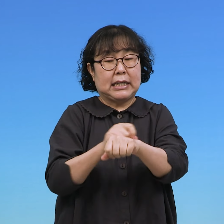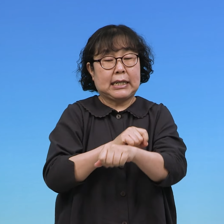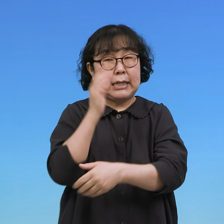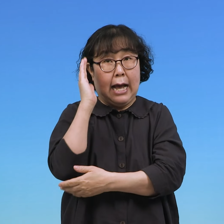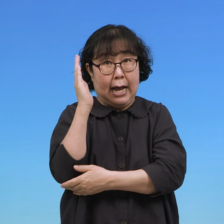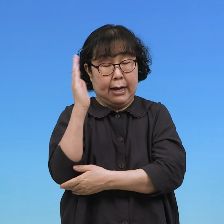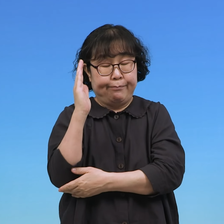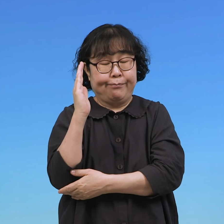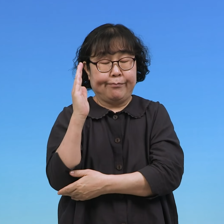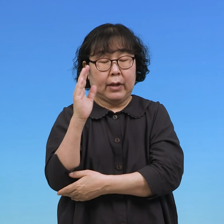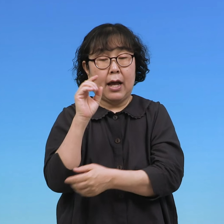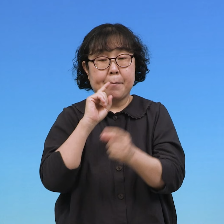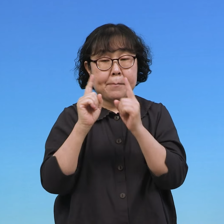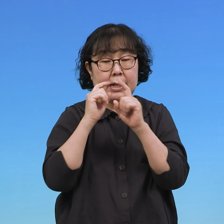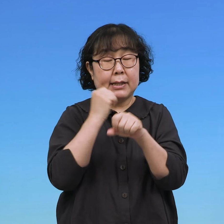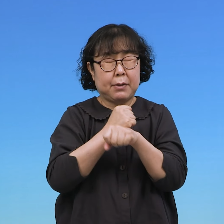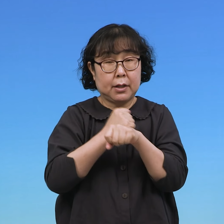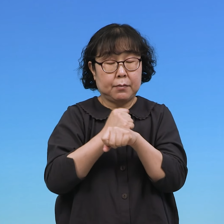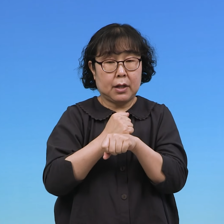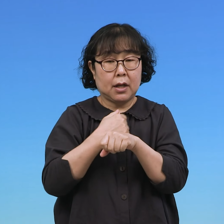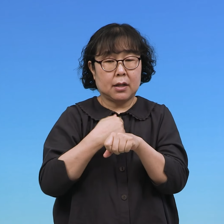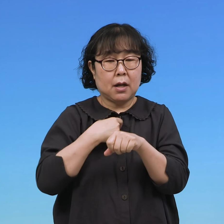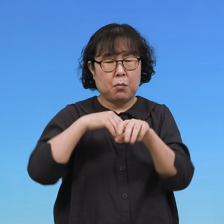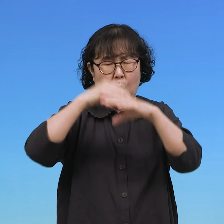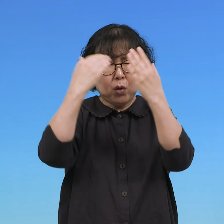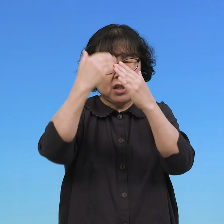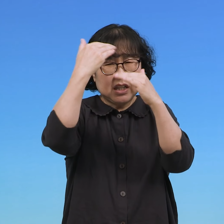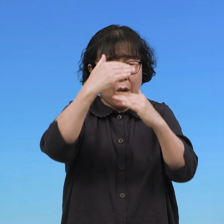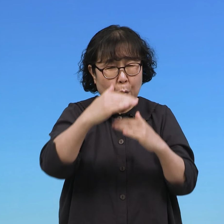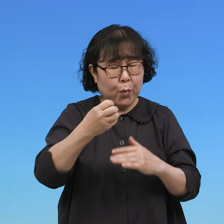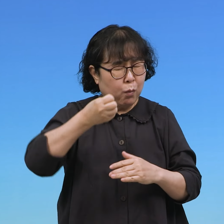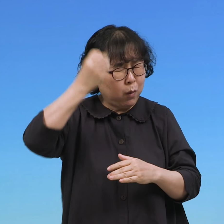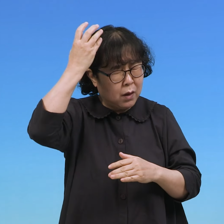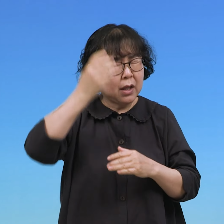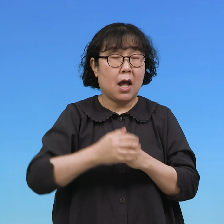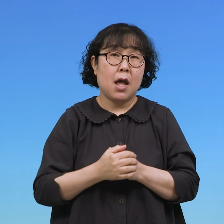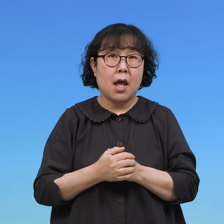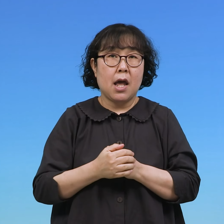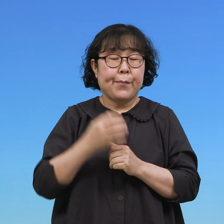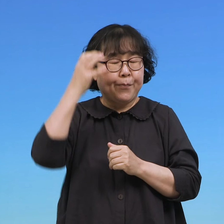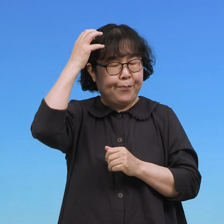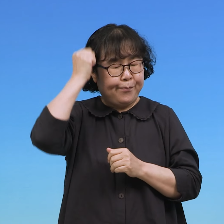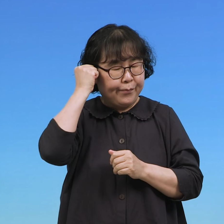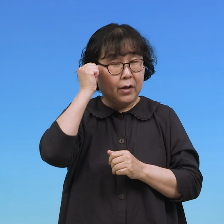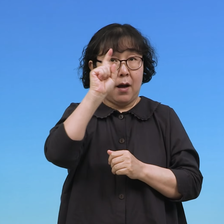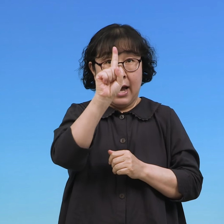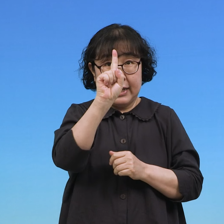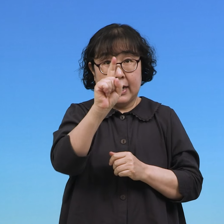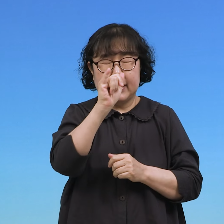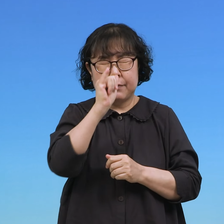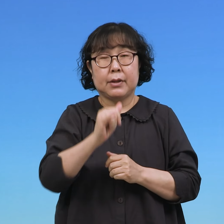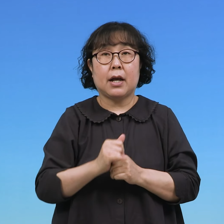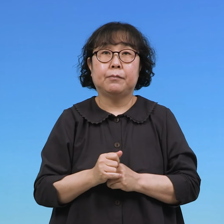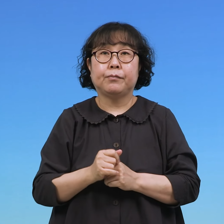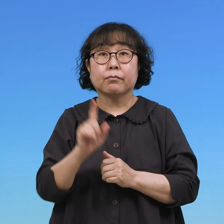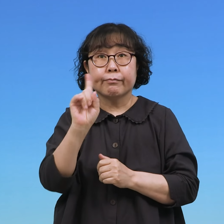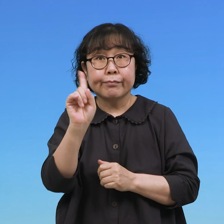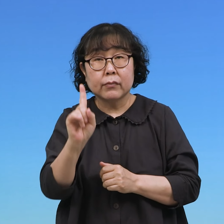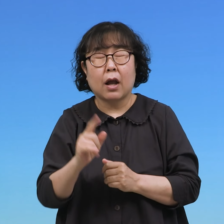하셨거든요. 다른 내용은 하나도 기억이 안 나는데 그 한마디가 제 마음에 맺혀 있습니다.